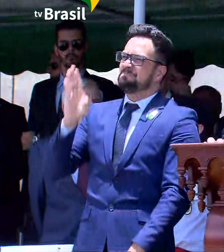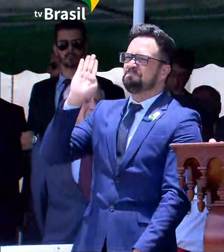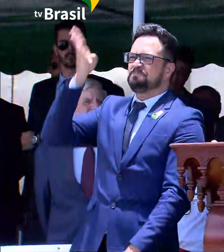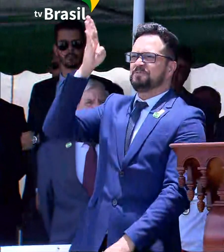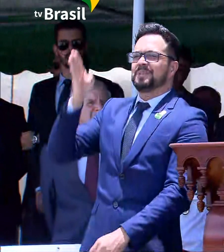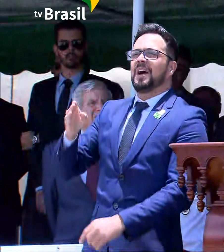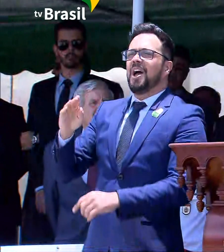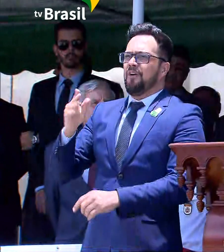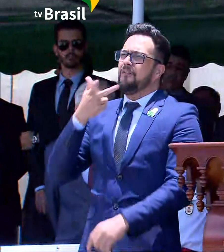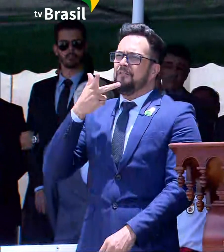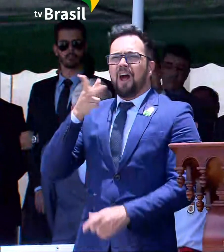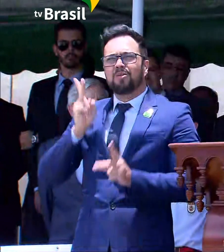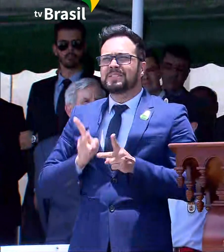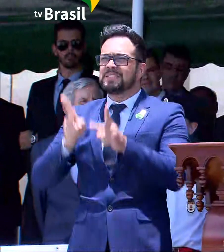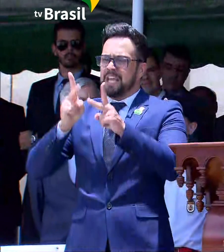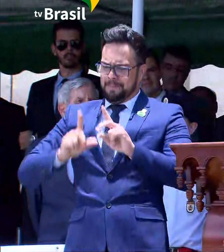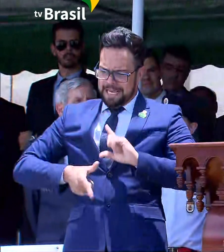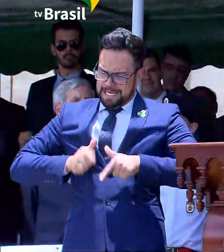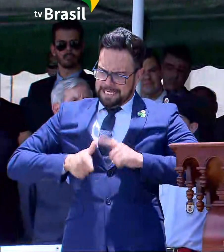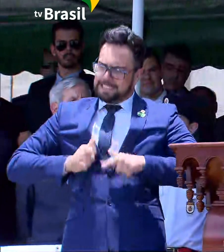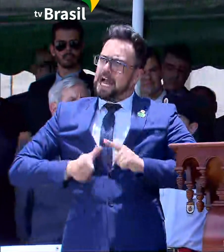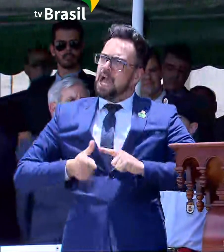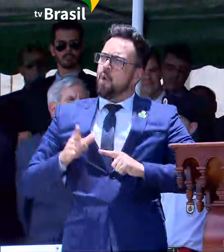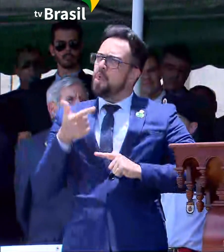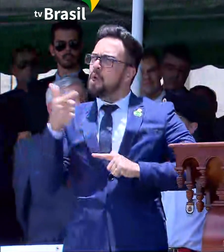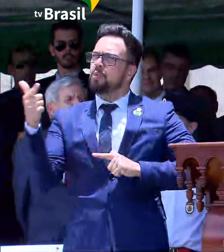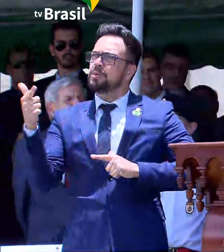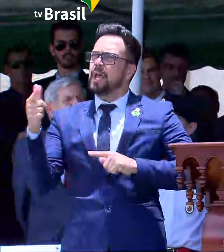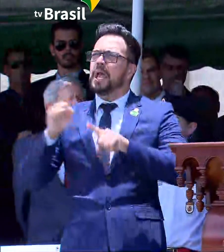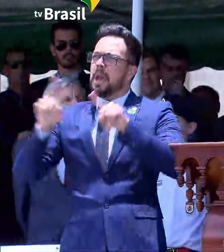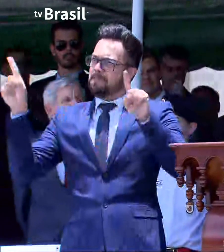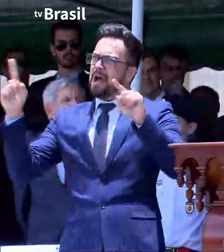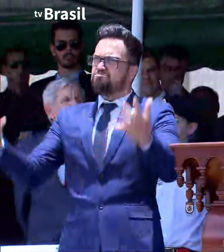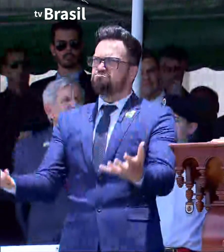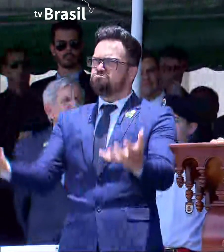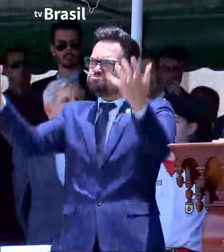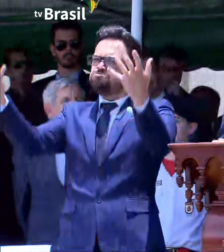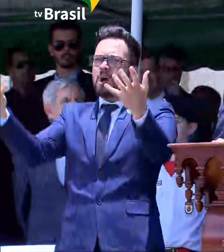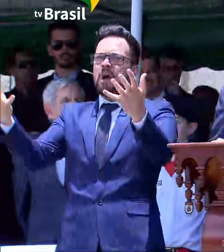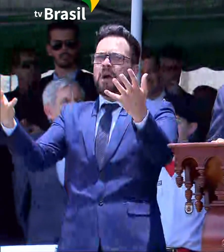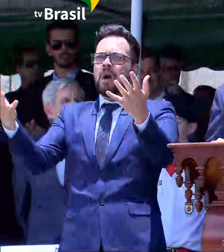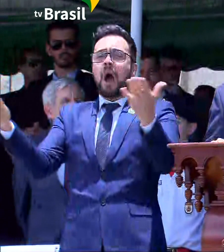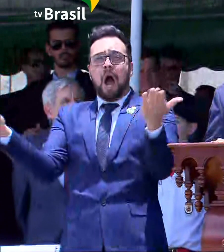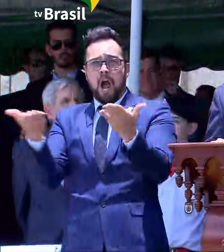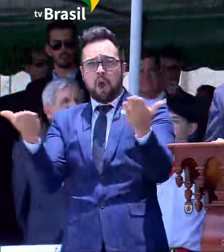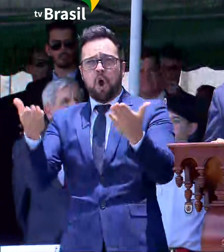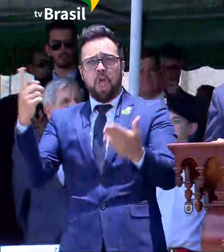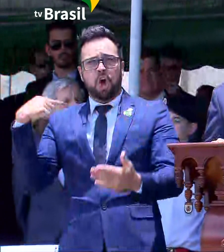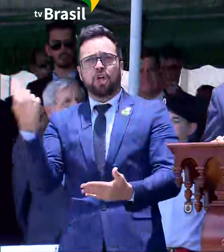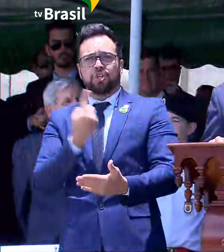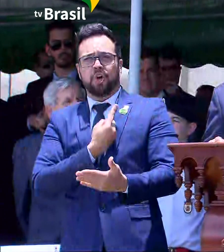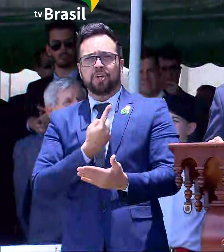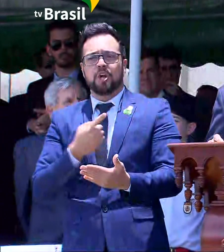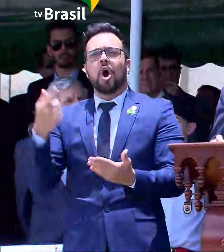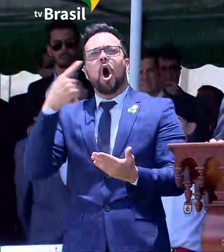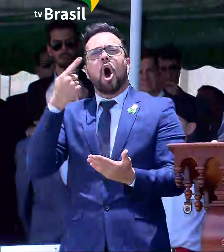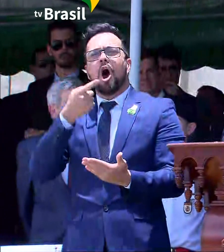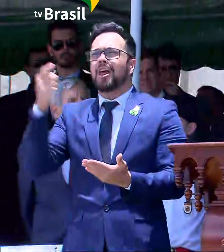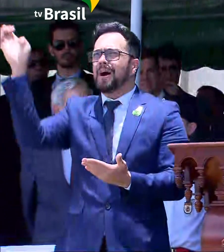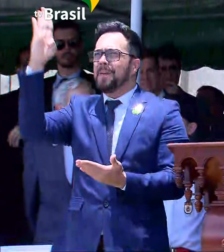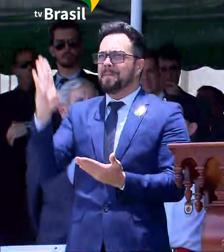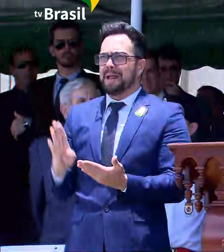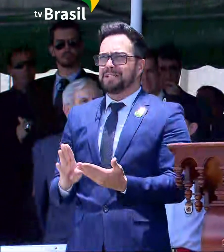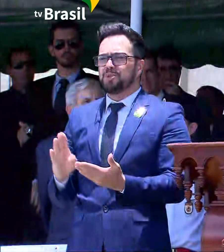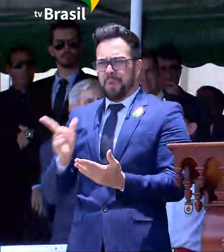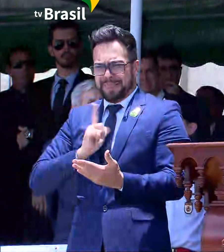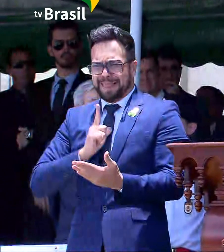Israel. Olhe o que eles não têm e veja o que eles são. Agora, para nós, olhe o que o Brasil tem e que nós